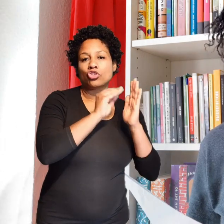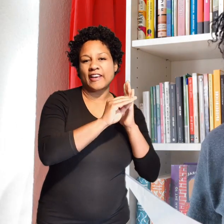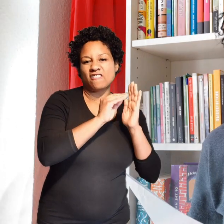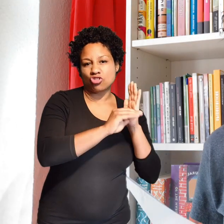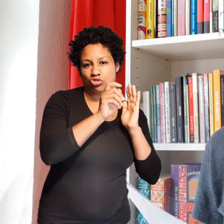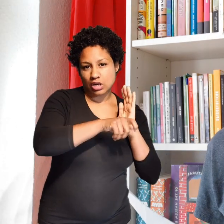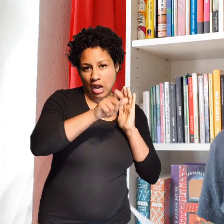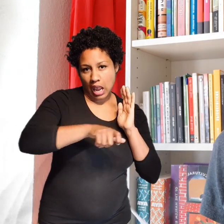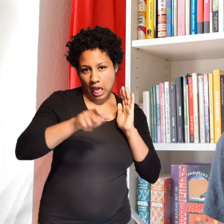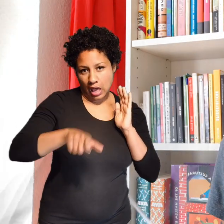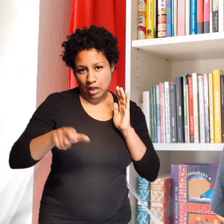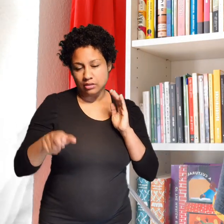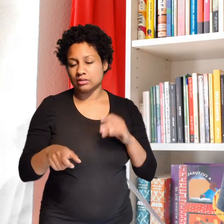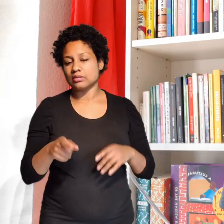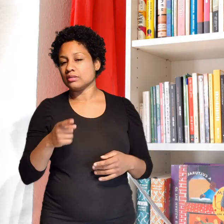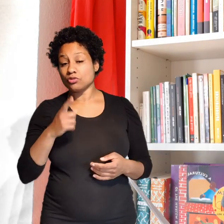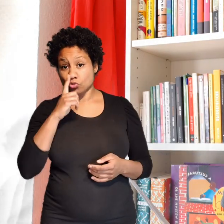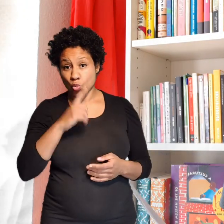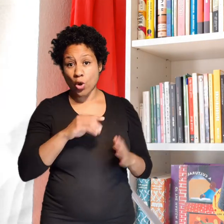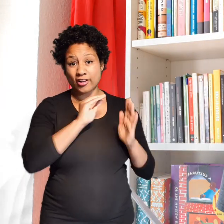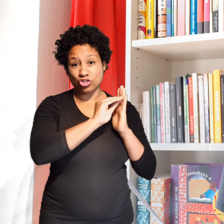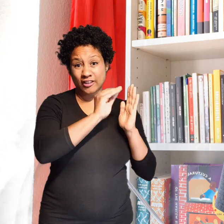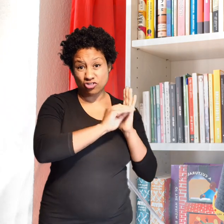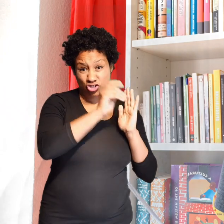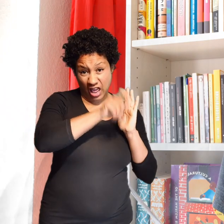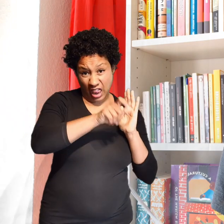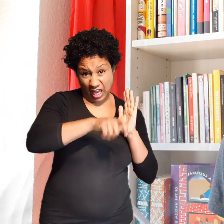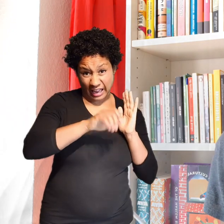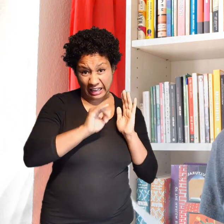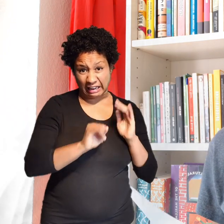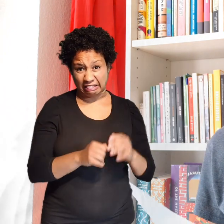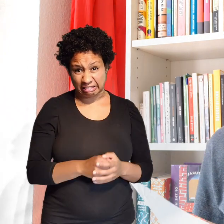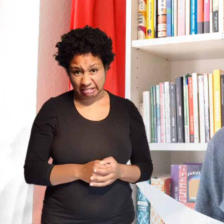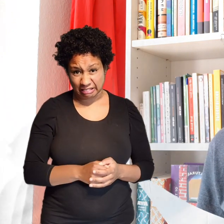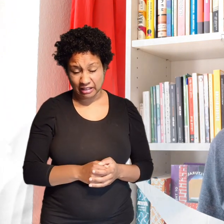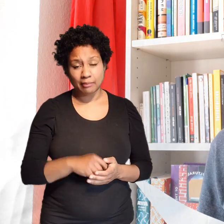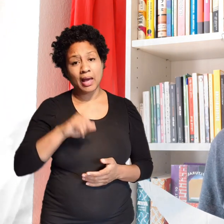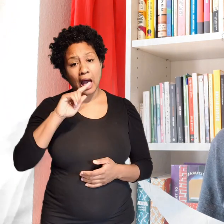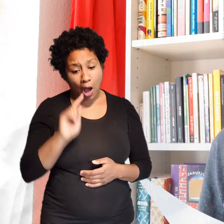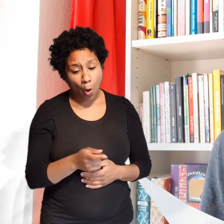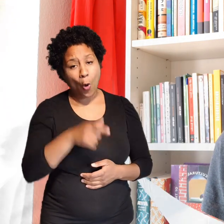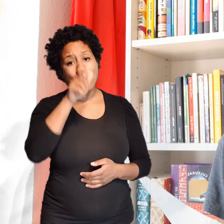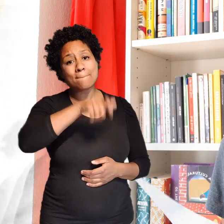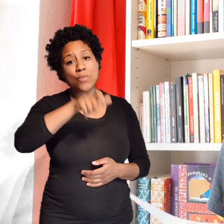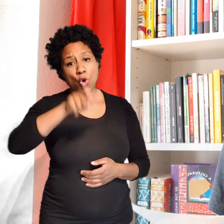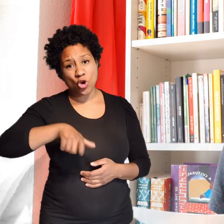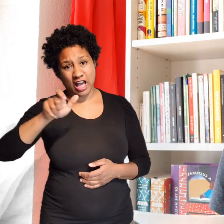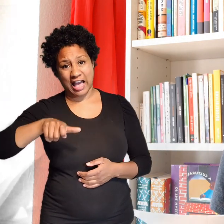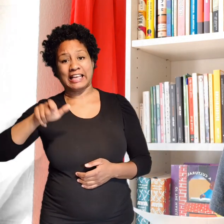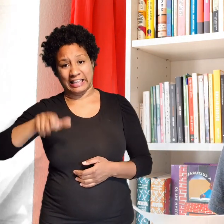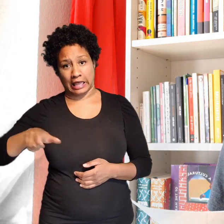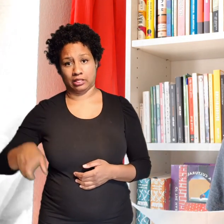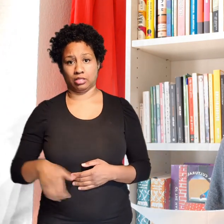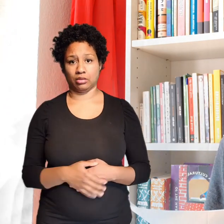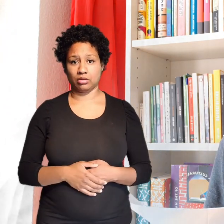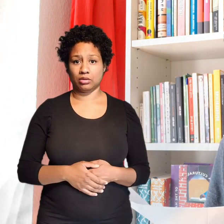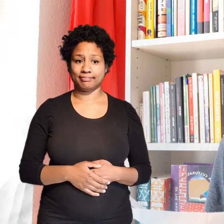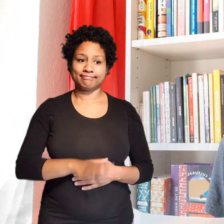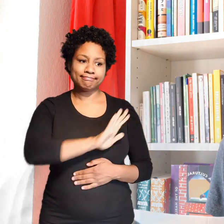SchriftstellerInnen sind nicht nur SchriftstellerInnen, sondern auch BürgerInnen. Es war stets die